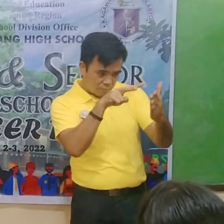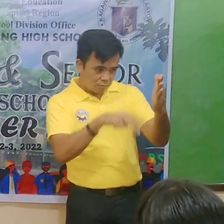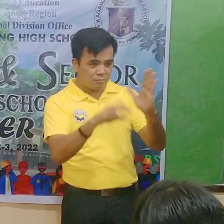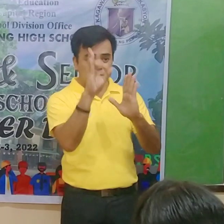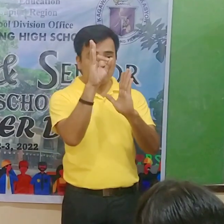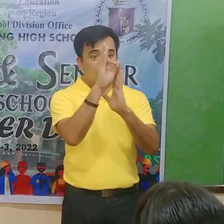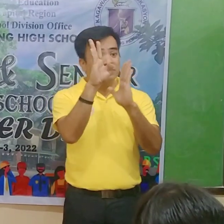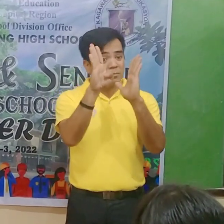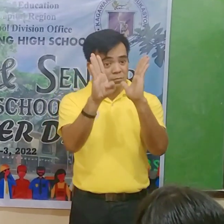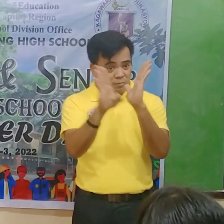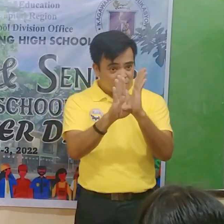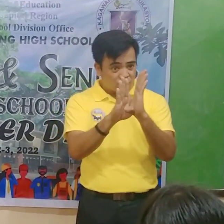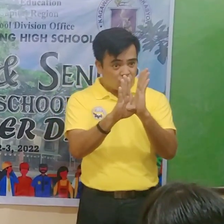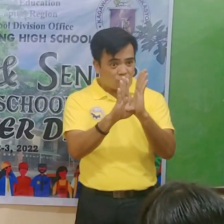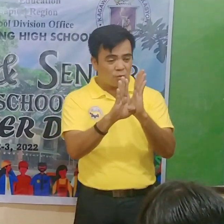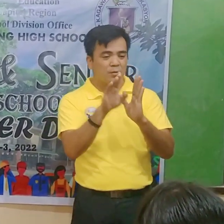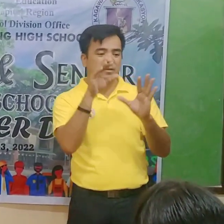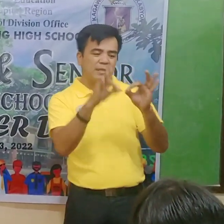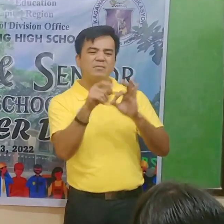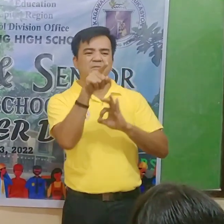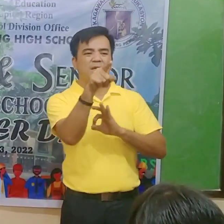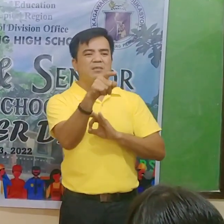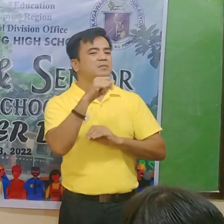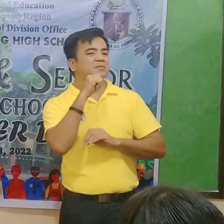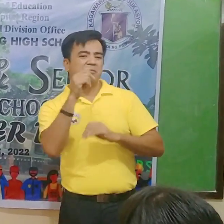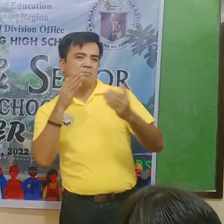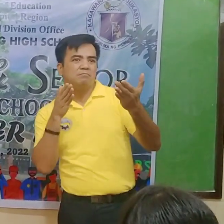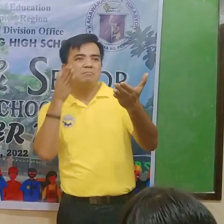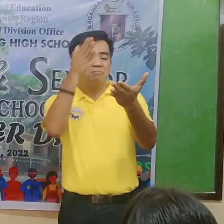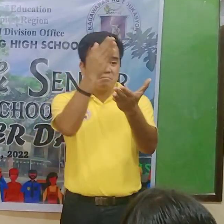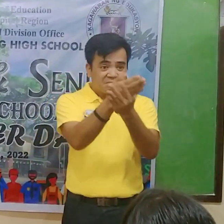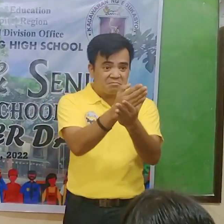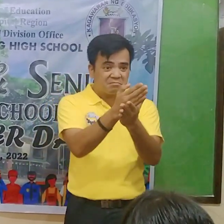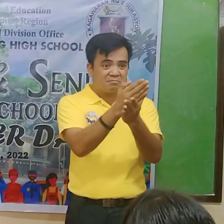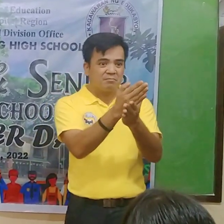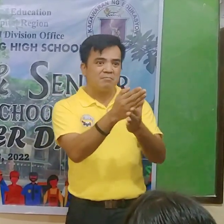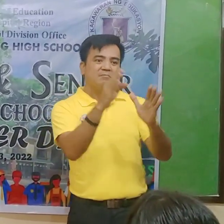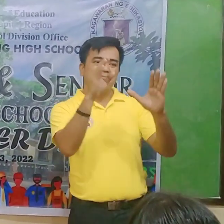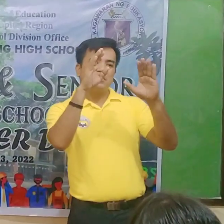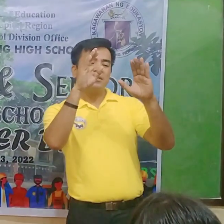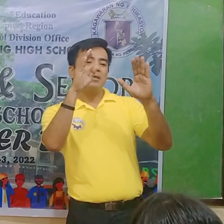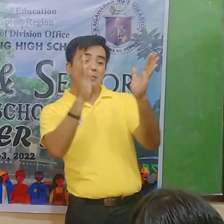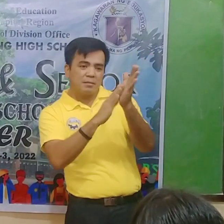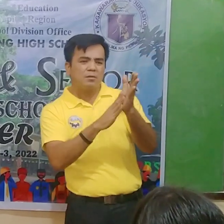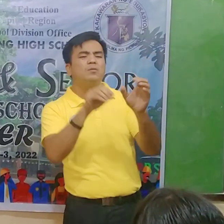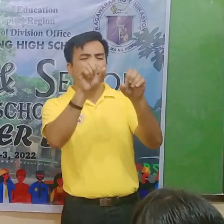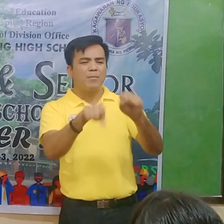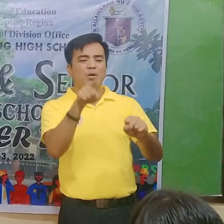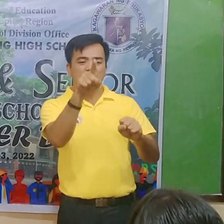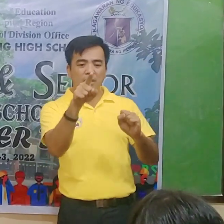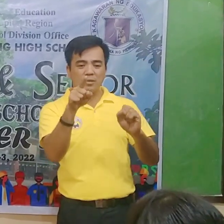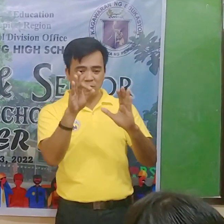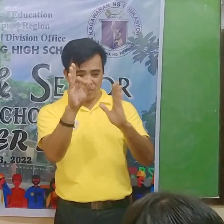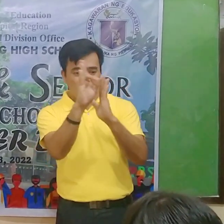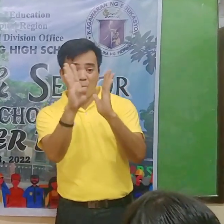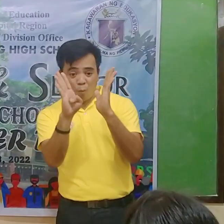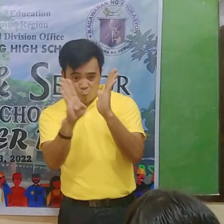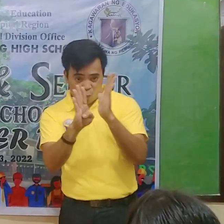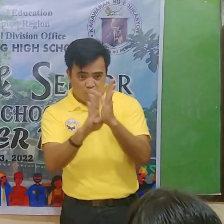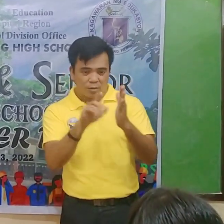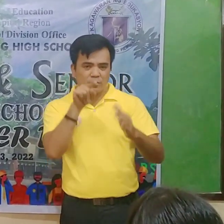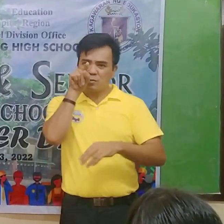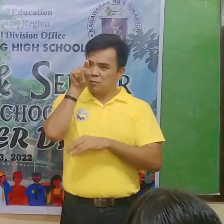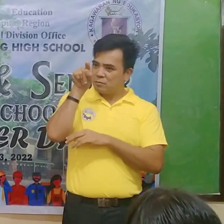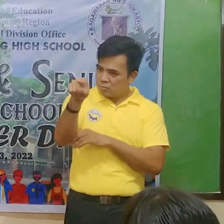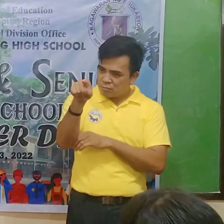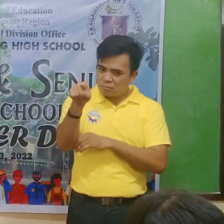kayo makakapunta sa aming school, sa online, pwede po kayo mag-fill up doon ng information ng bata kung willing po